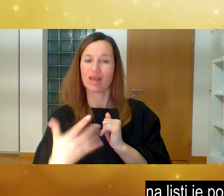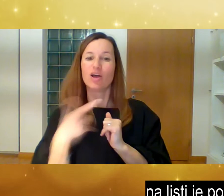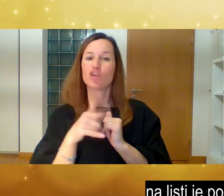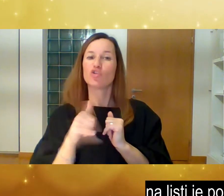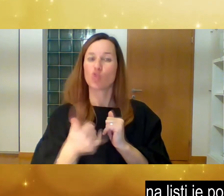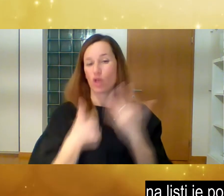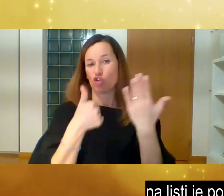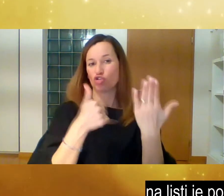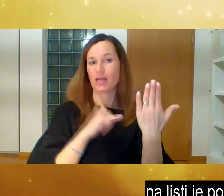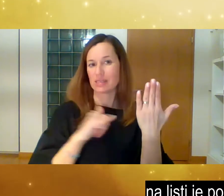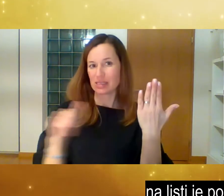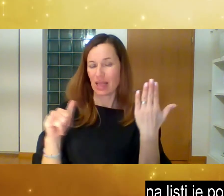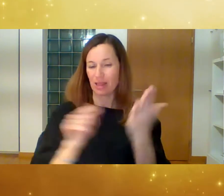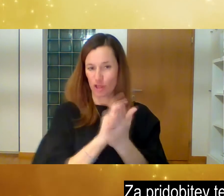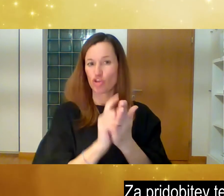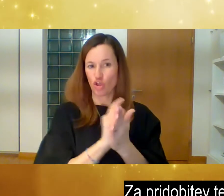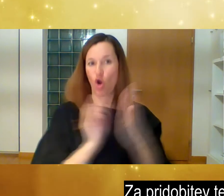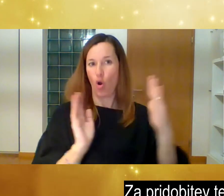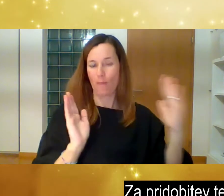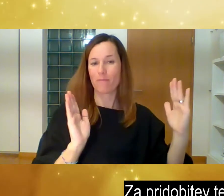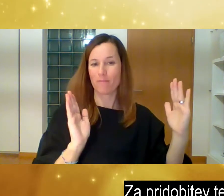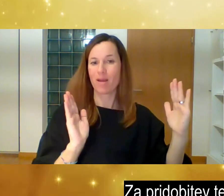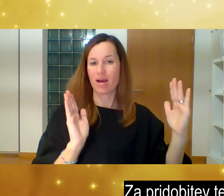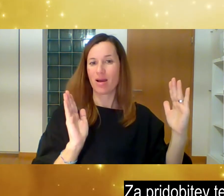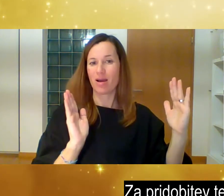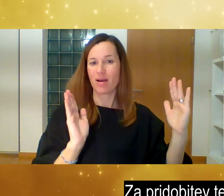6 let doba in pa